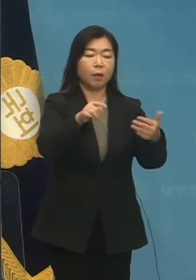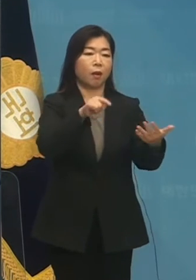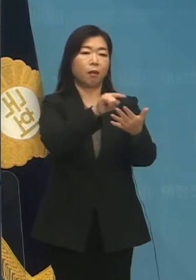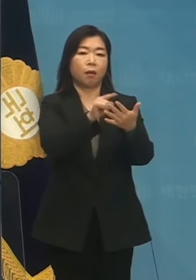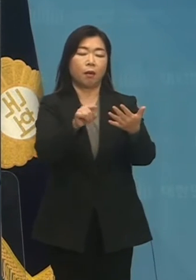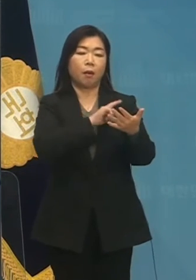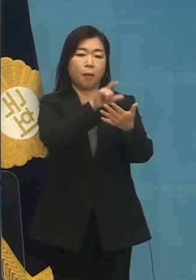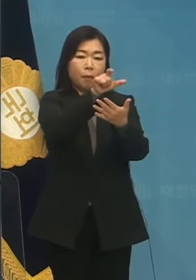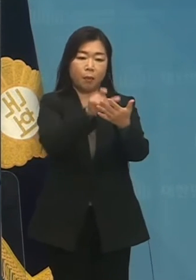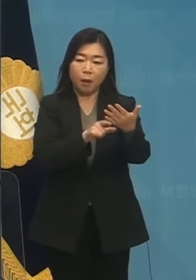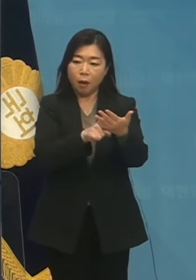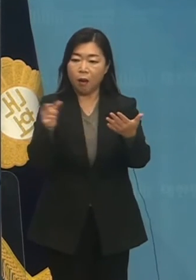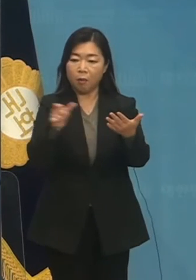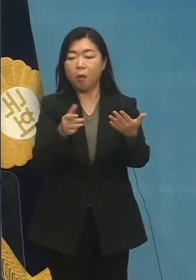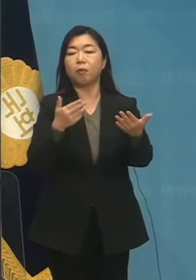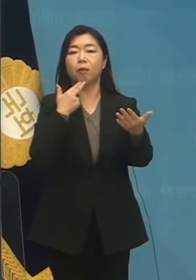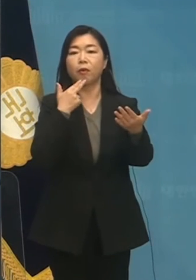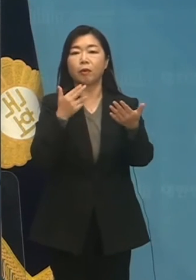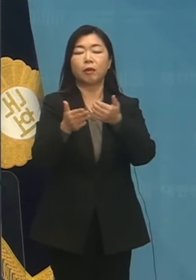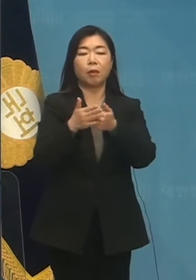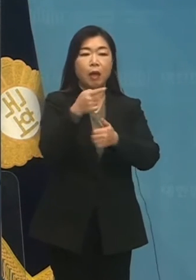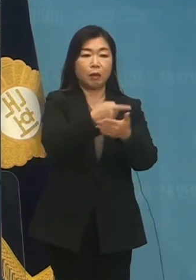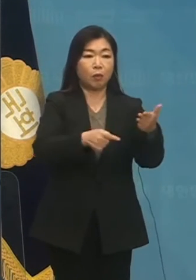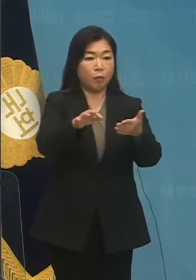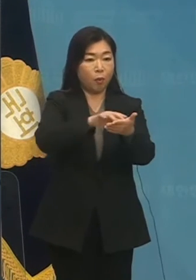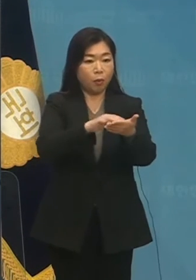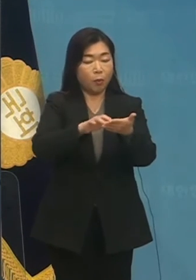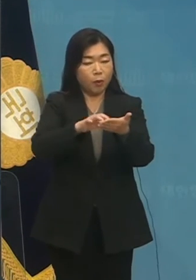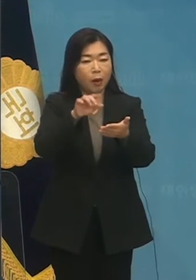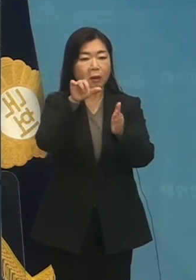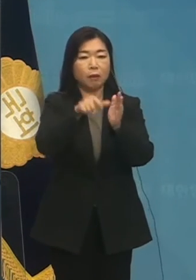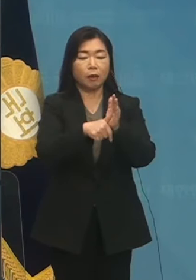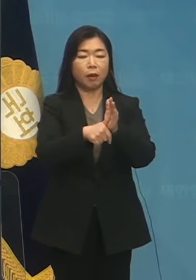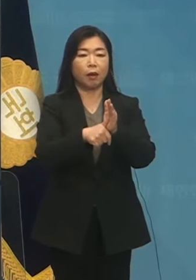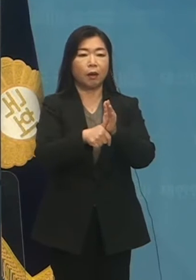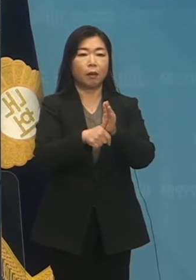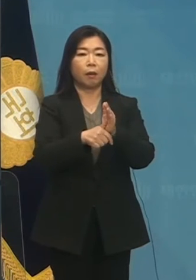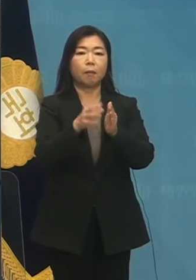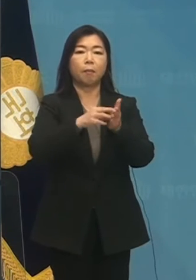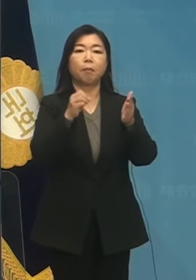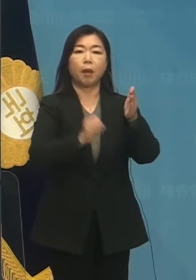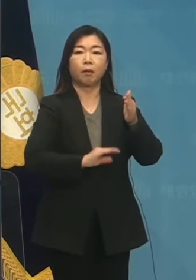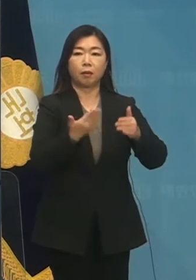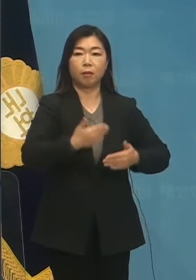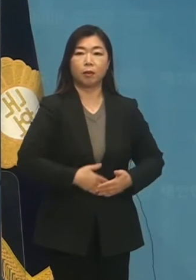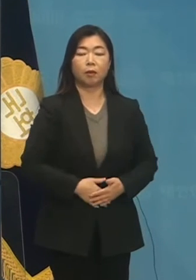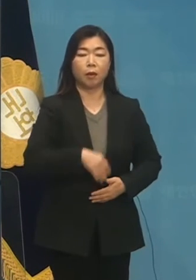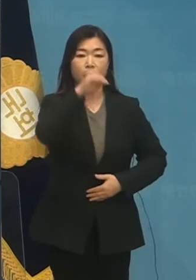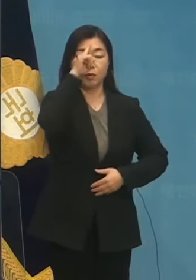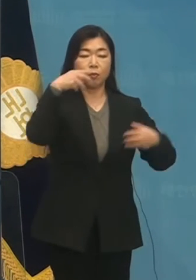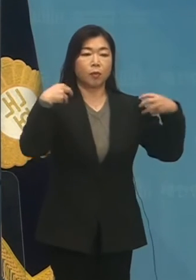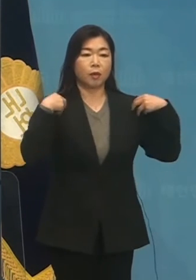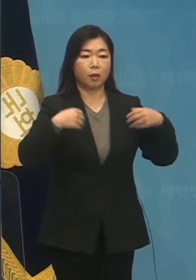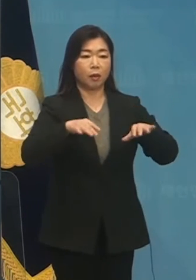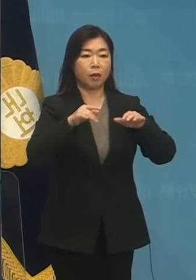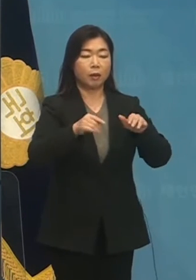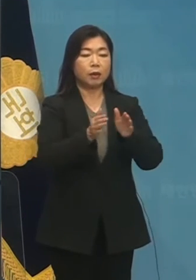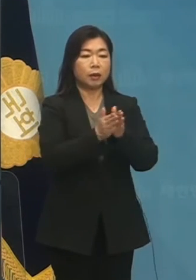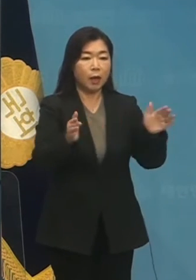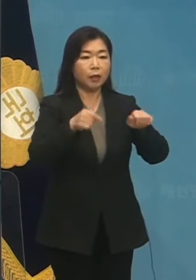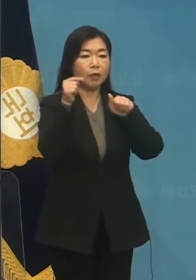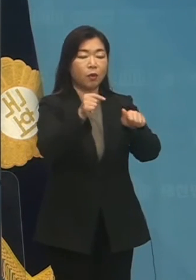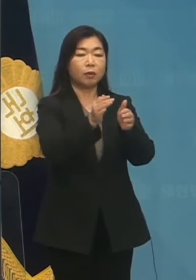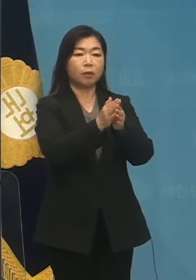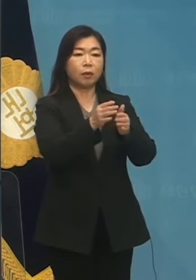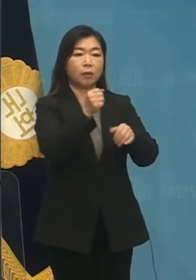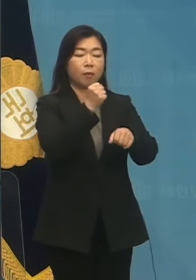업종이 아니라는 이유로 손실보상에서 제외되었습니다. 정부에서는 시행령을 개정해서 이들